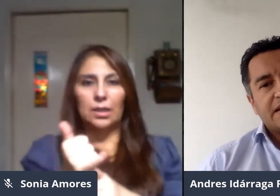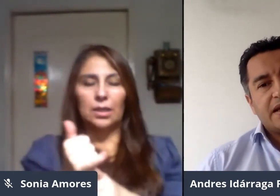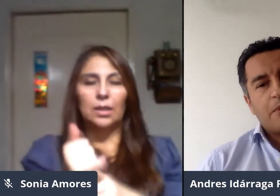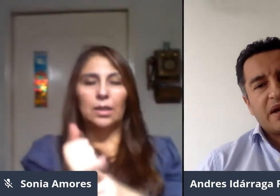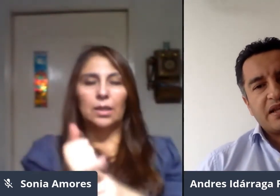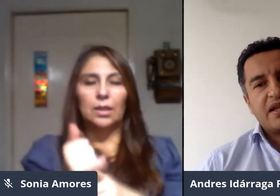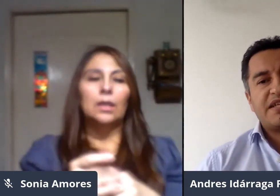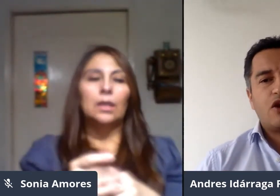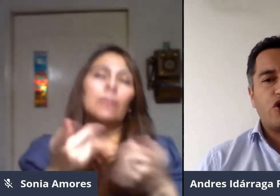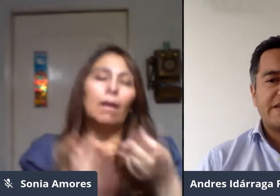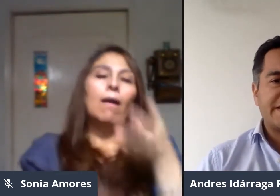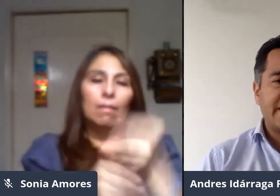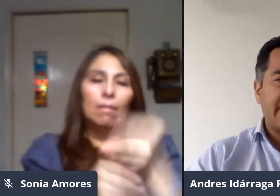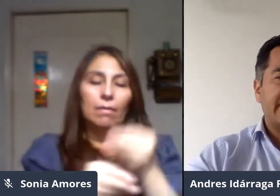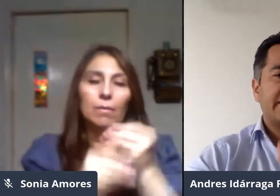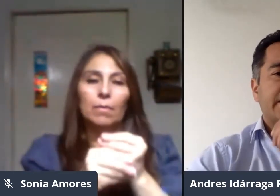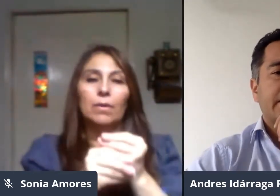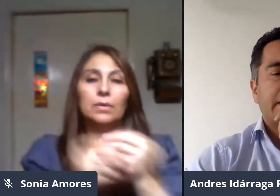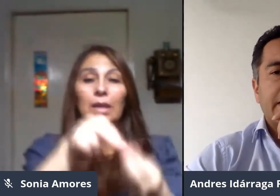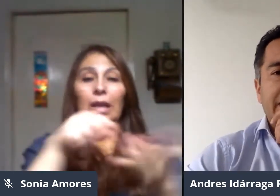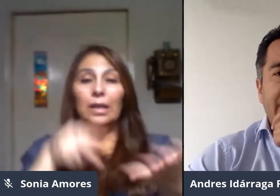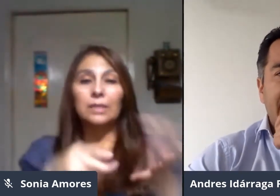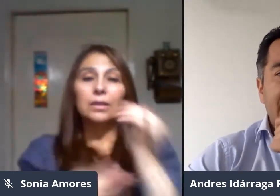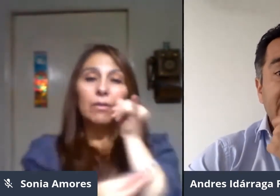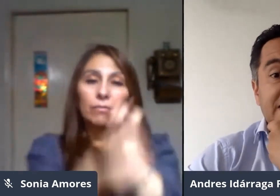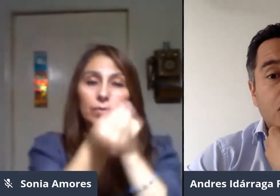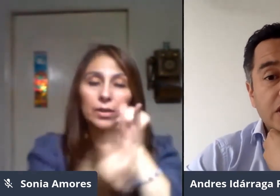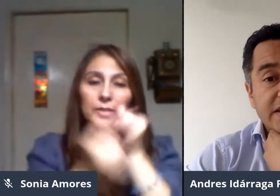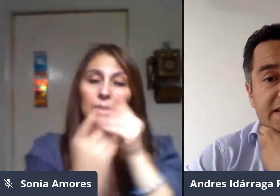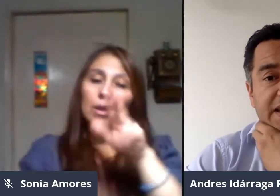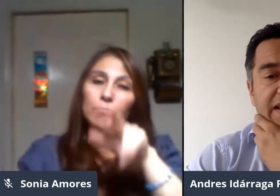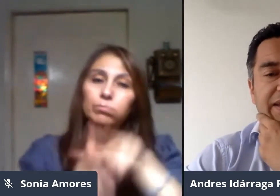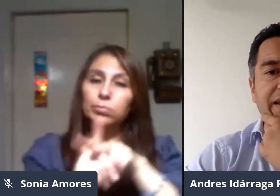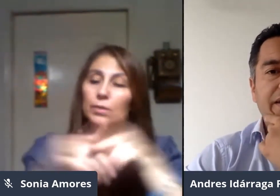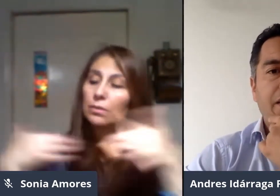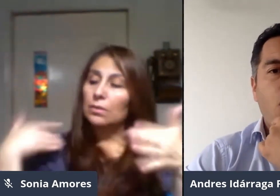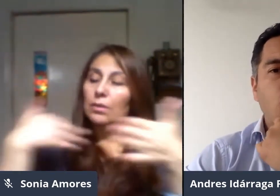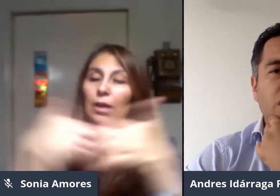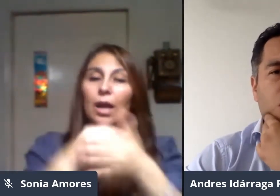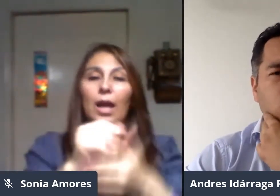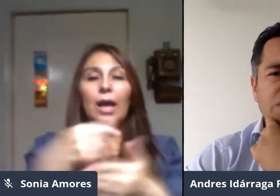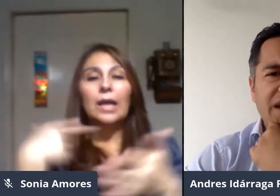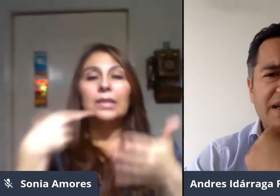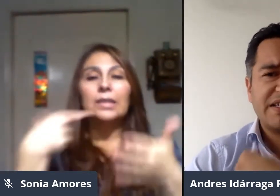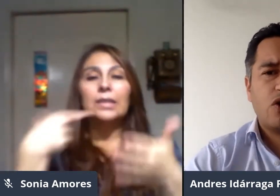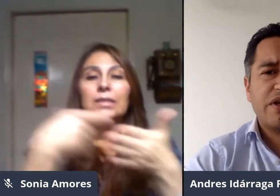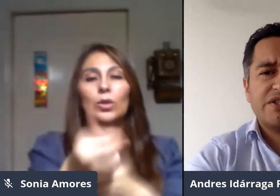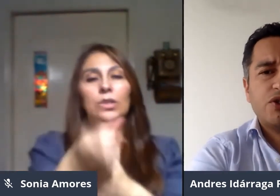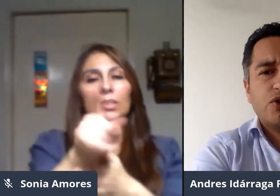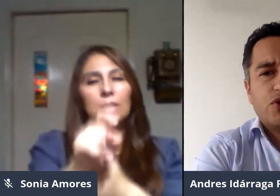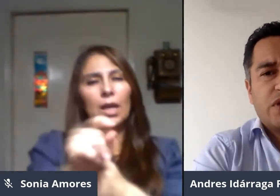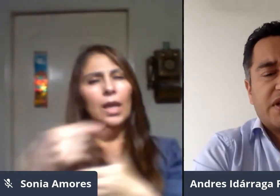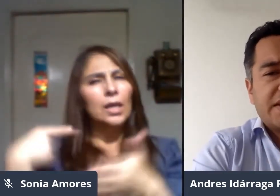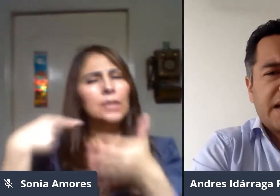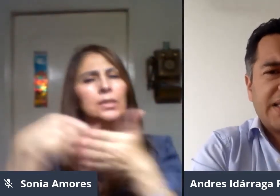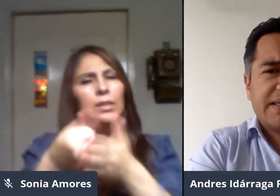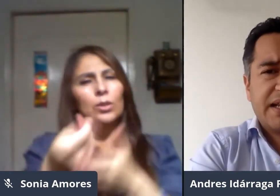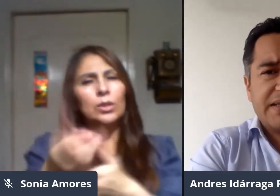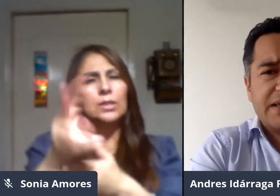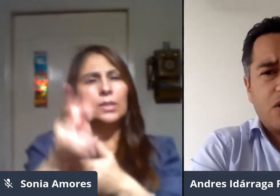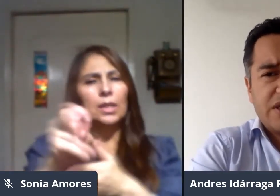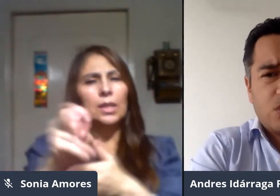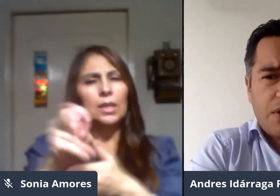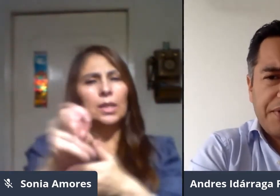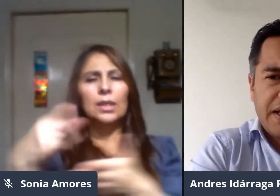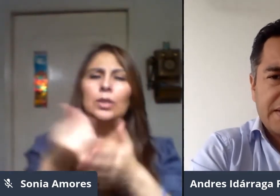financieras a partir del siglo XVI, las del siglo XVII, otra conocida en el siglo XVIII y una tercera quizás